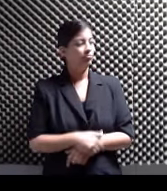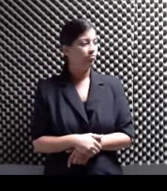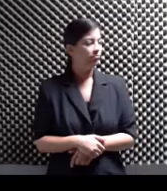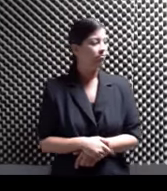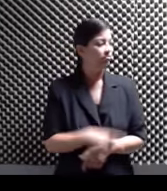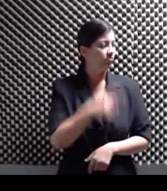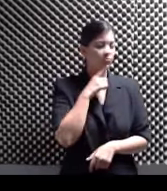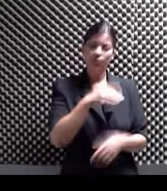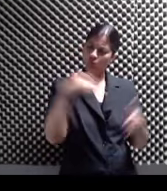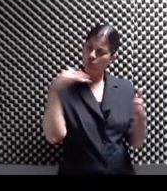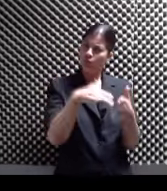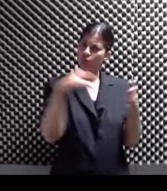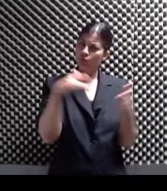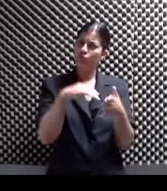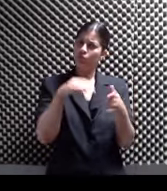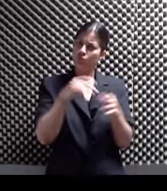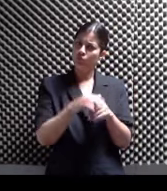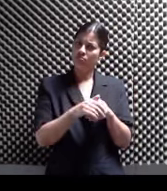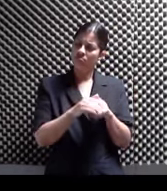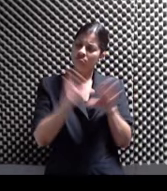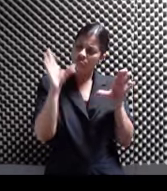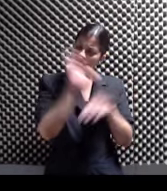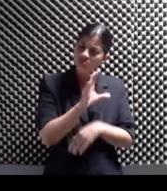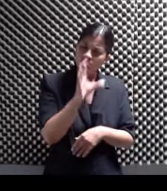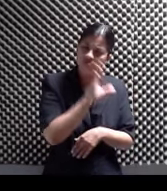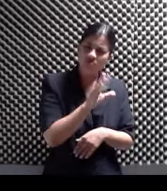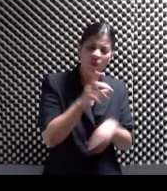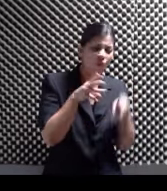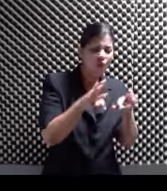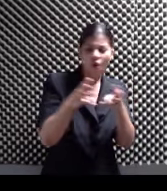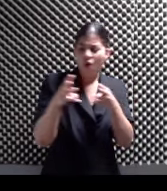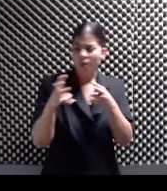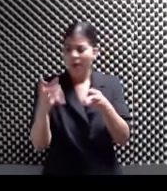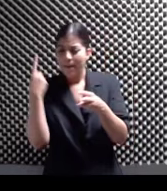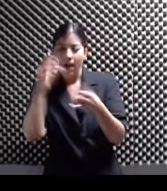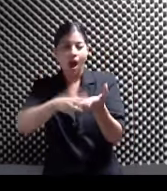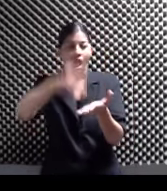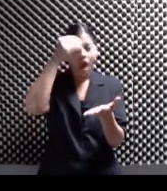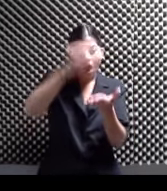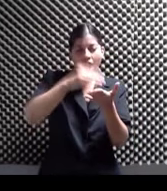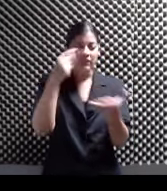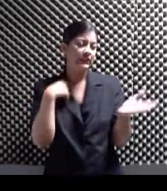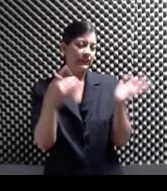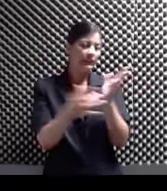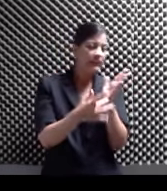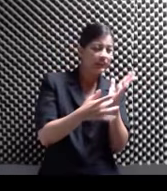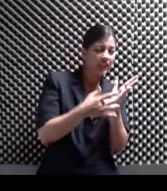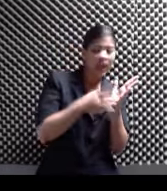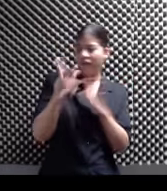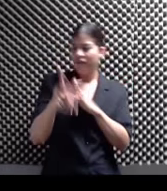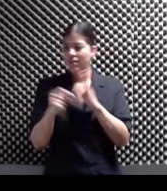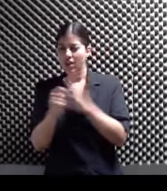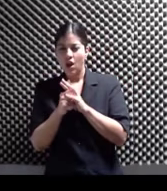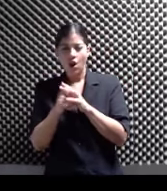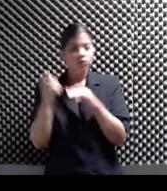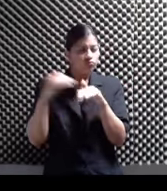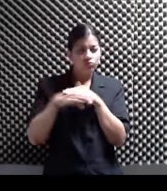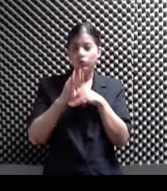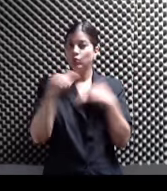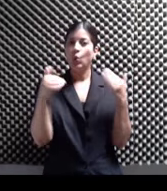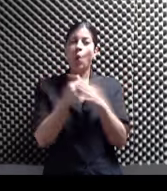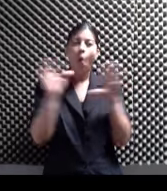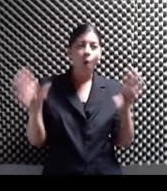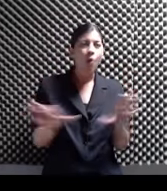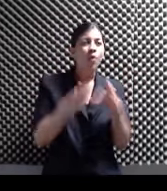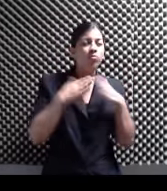muy disciplinada, muy estudiosa, buscando métodos, buscando, yo mira, buscate esta técnica, este video, esto, y hace todas las